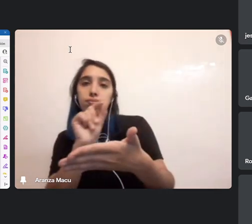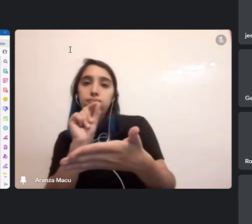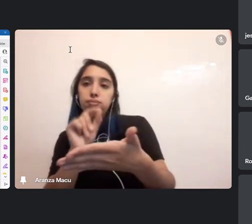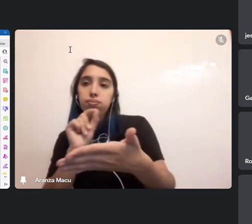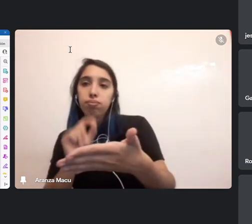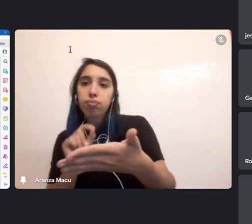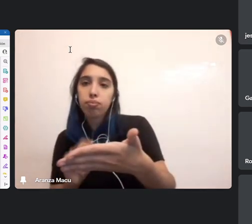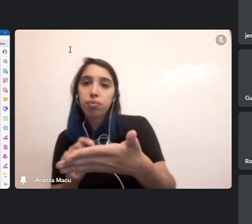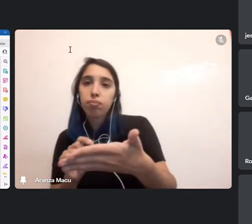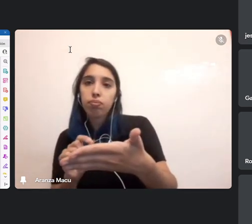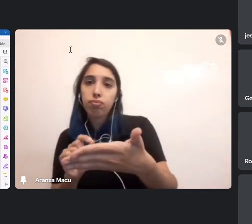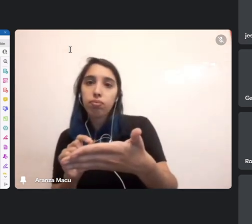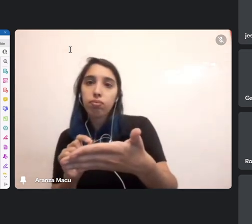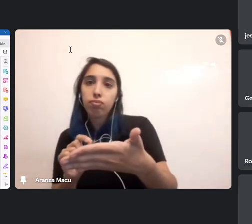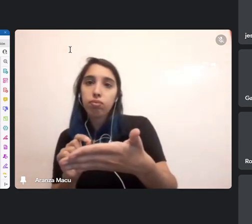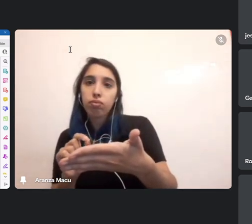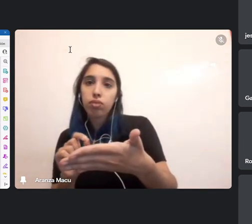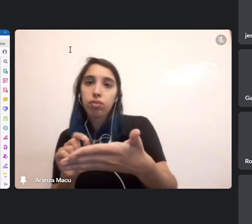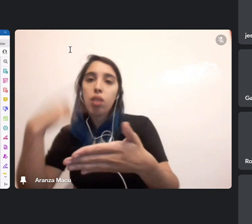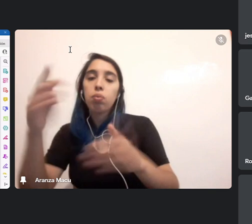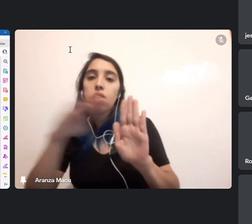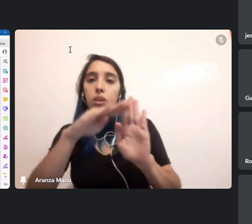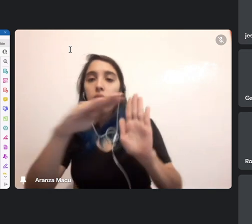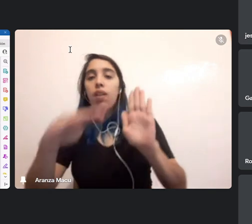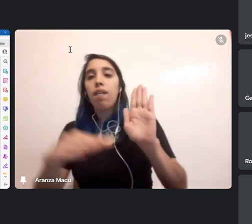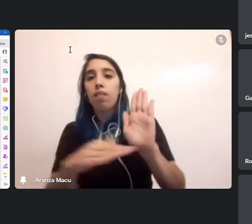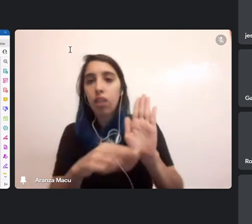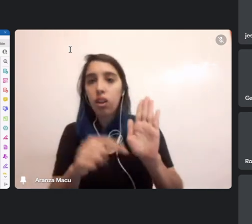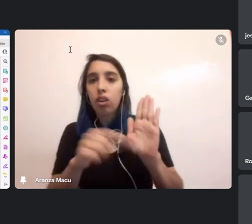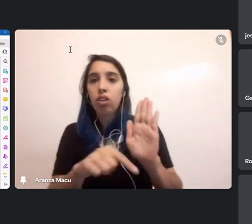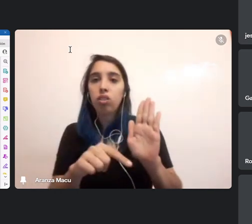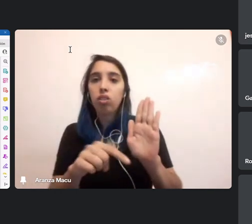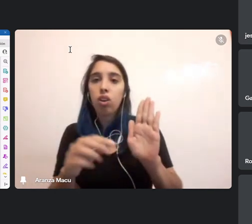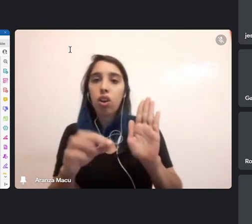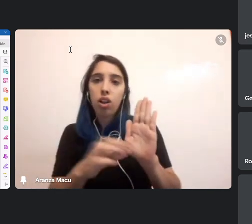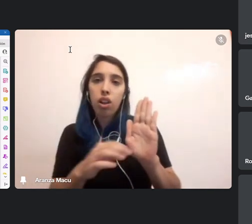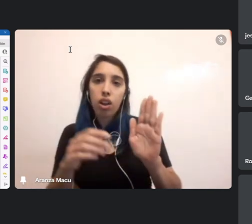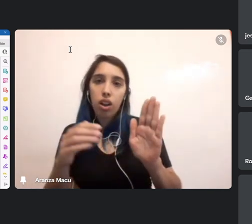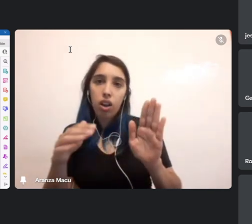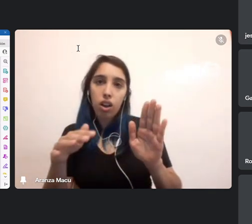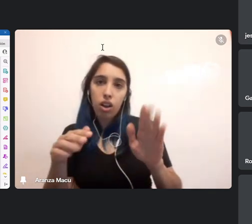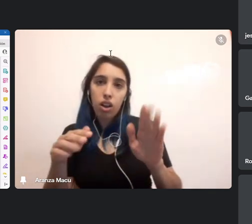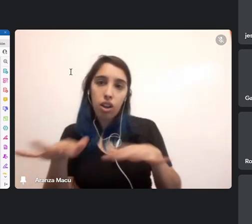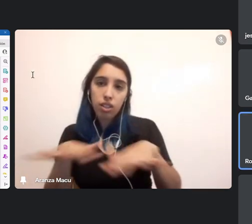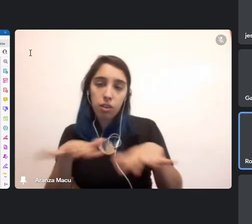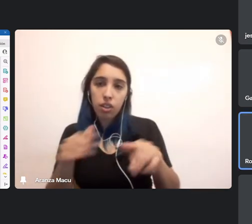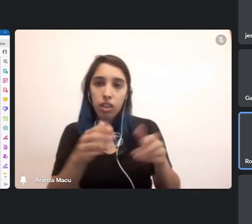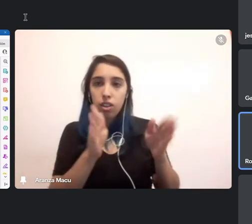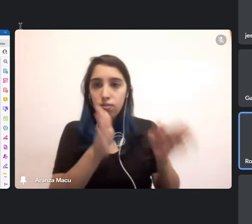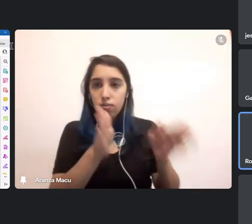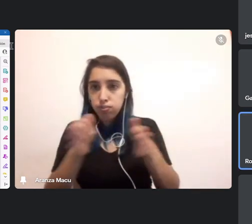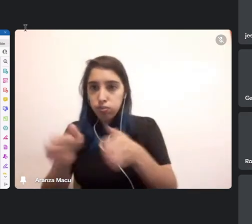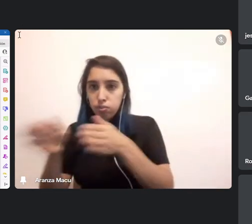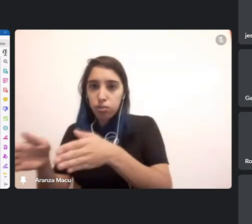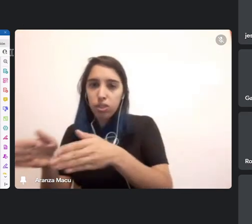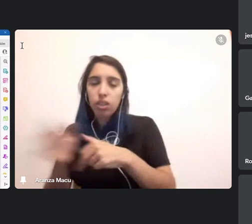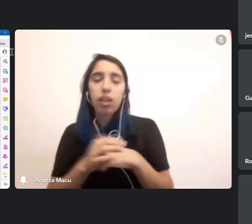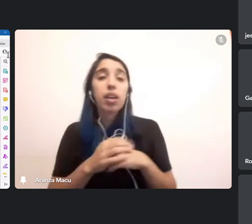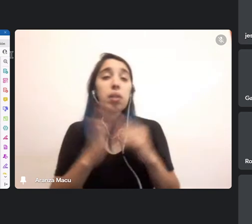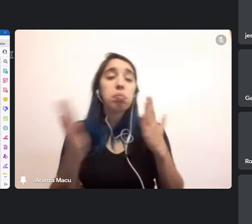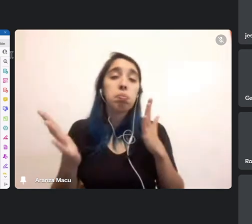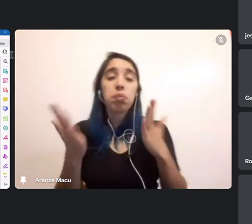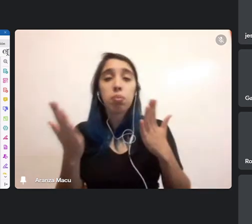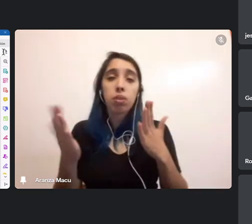Y después pasamos a la parte de separación en bloques. ¿Les parece? Unos 10 minutos van avanzando en